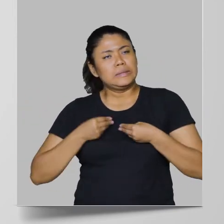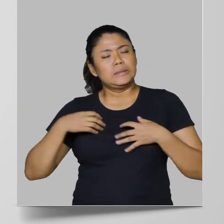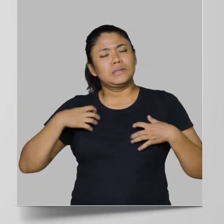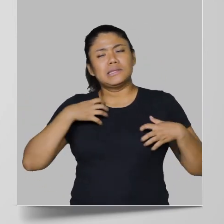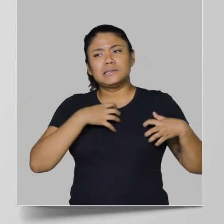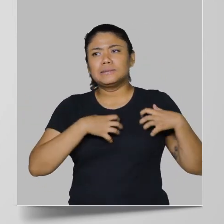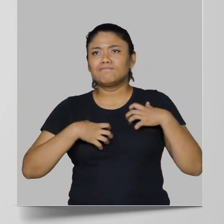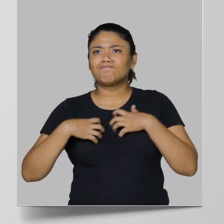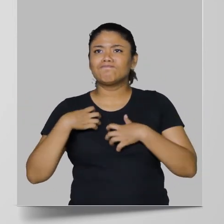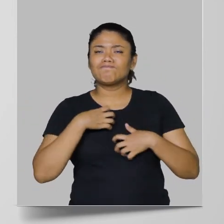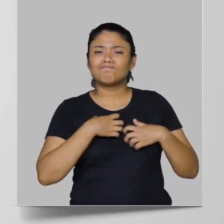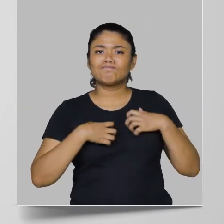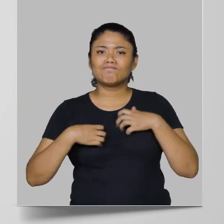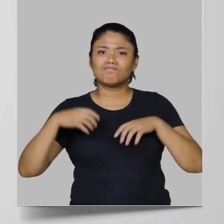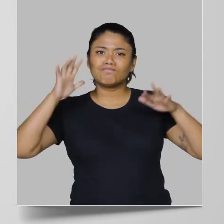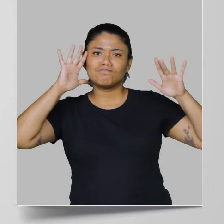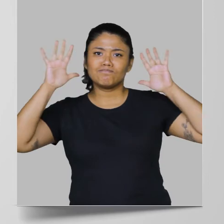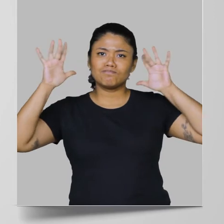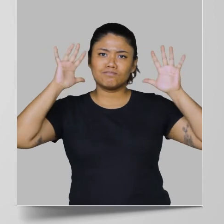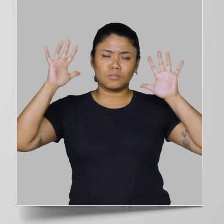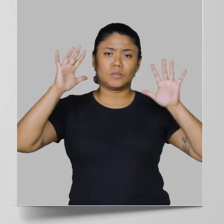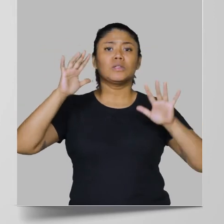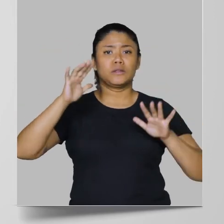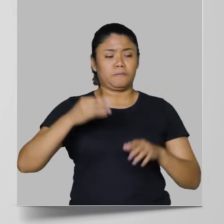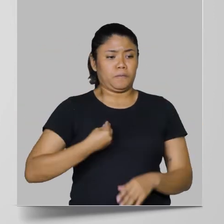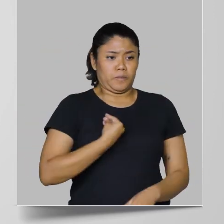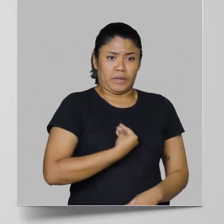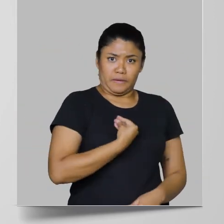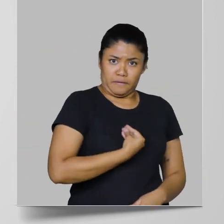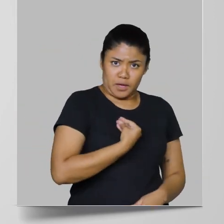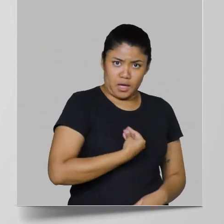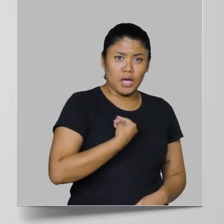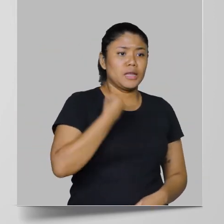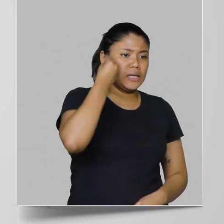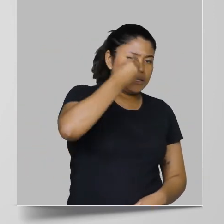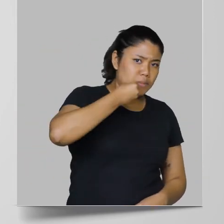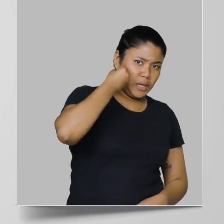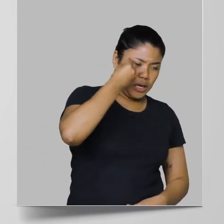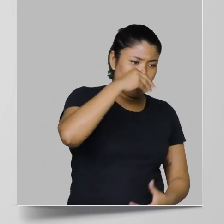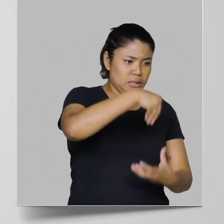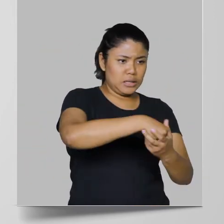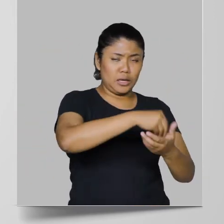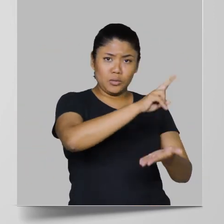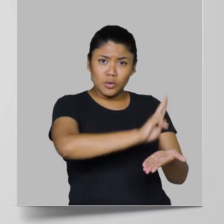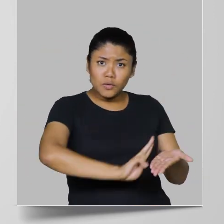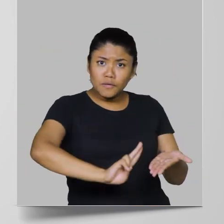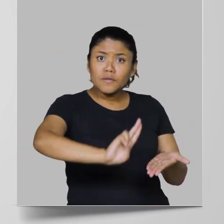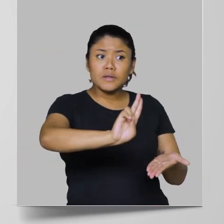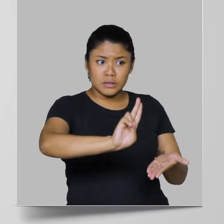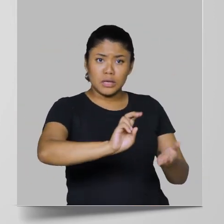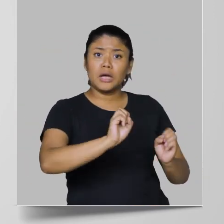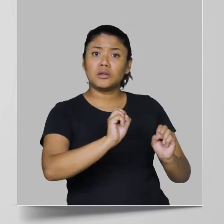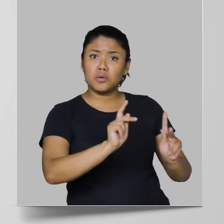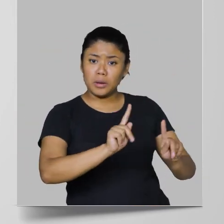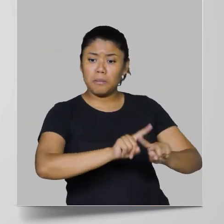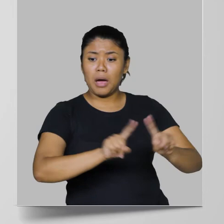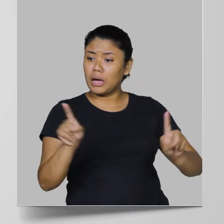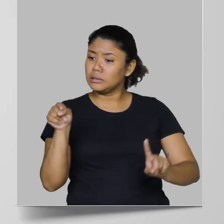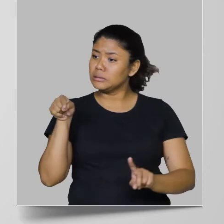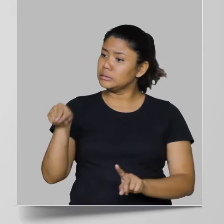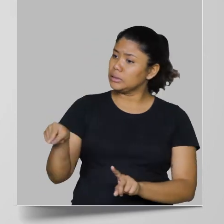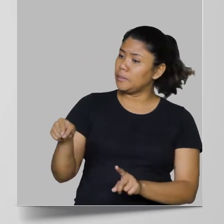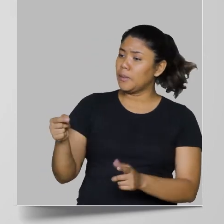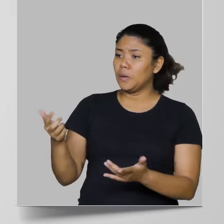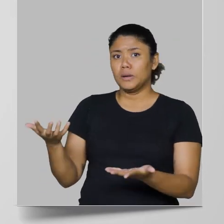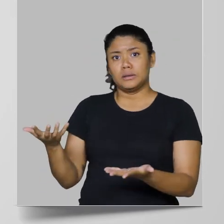que eu procurasse outros alunos com deficiência para perceber como eles percebiam o espaço universitário